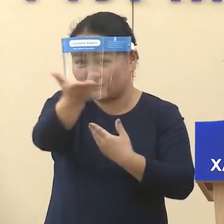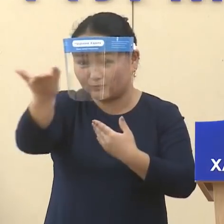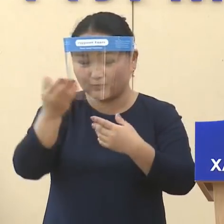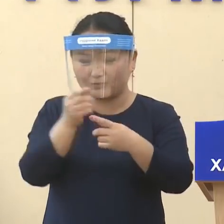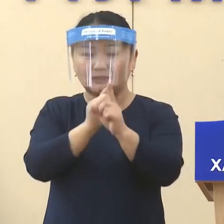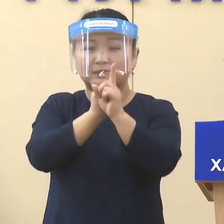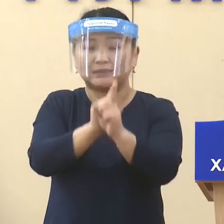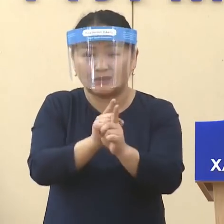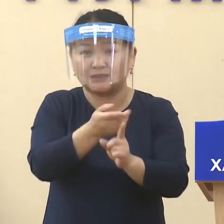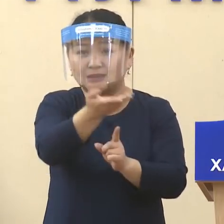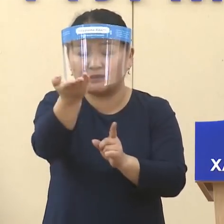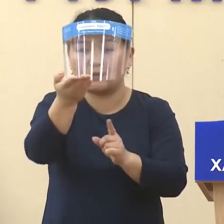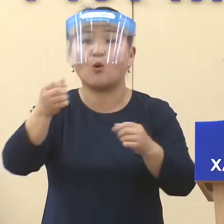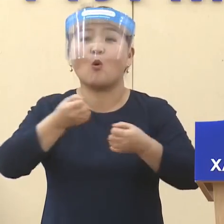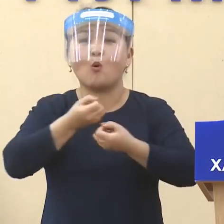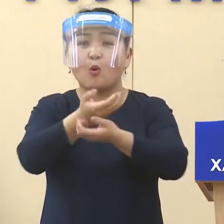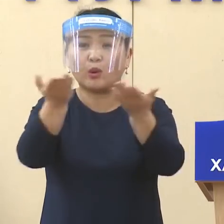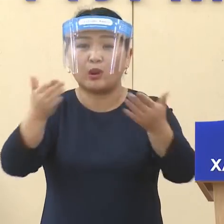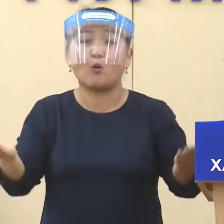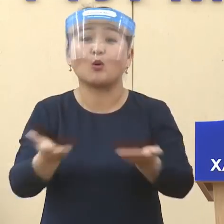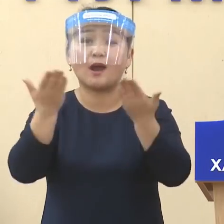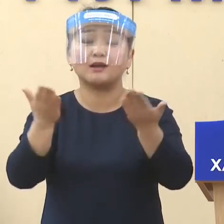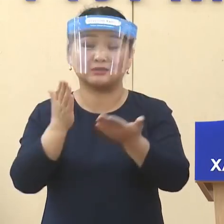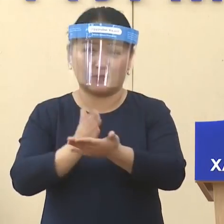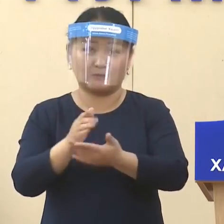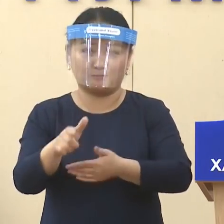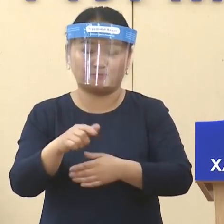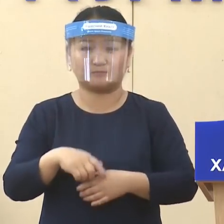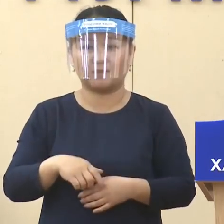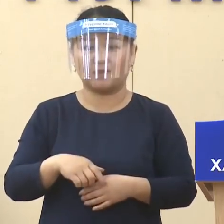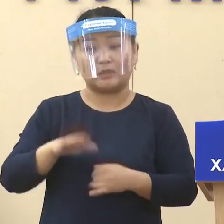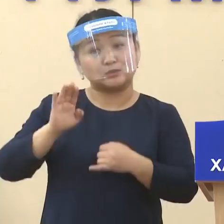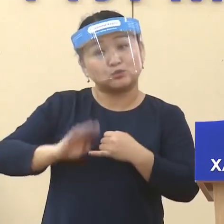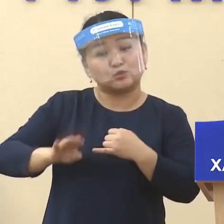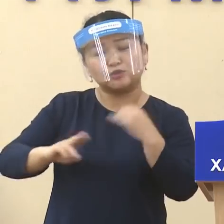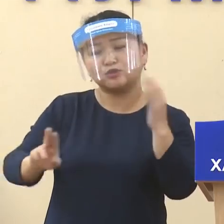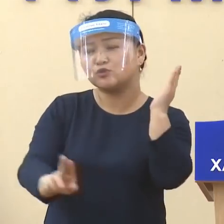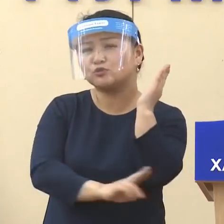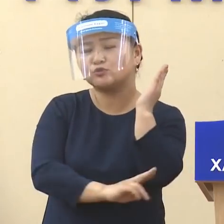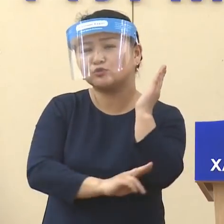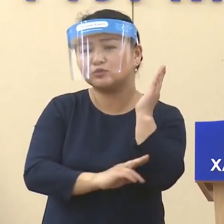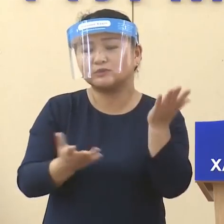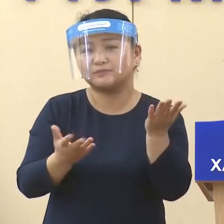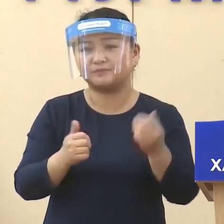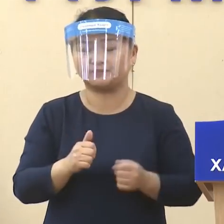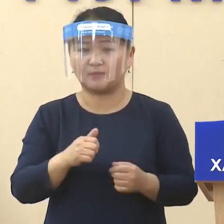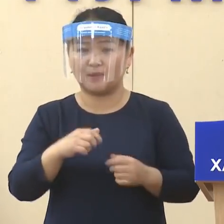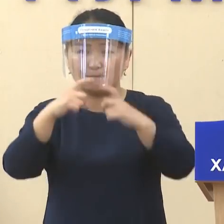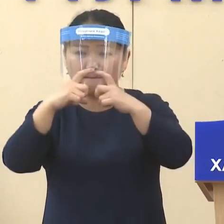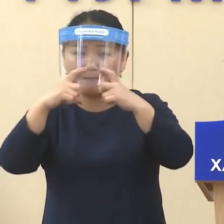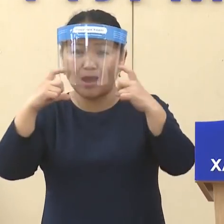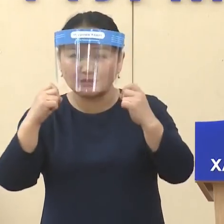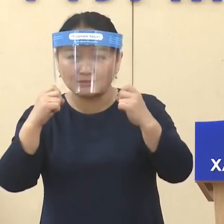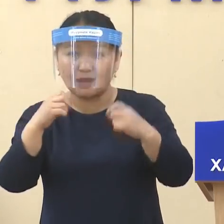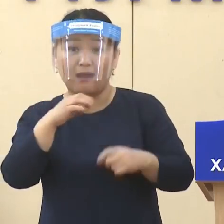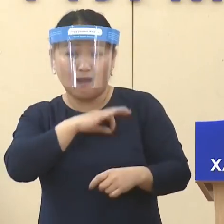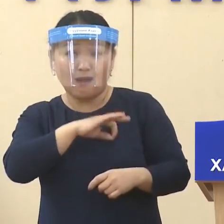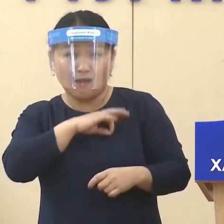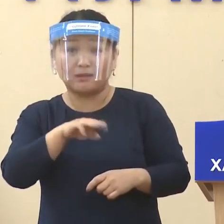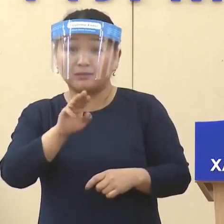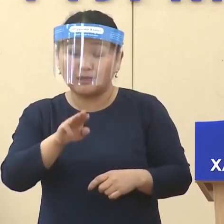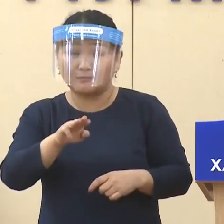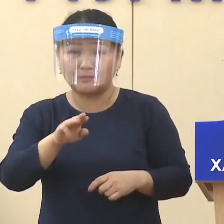ажиллахыг одоо уриалж байна. За нөгөө талаар сүүлийн үед бид маскыг нэлээд хэрглэж байгаа боловч за